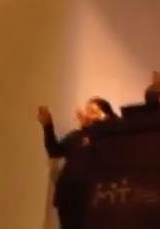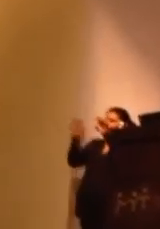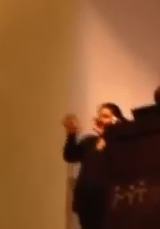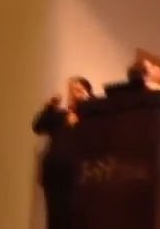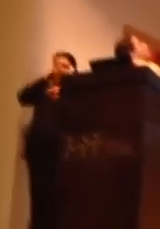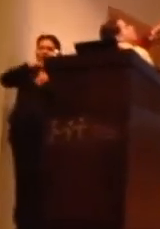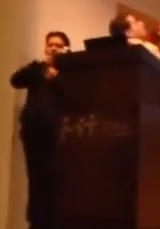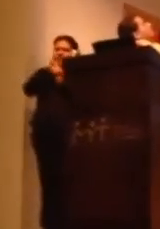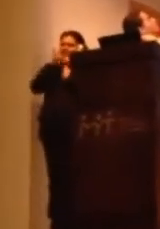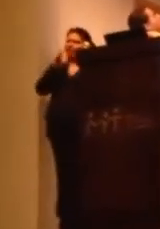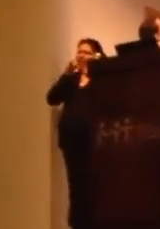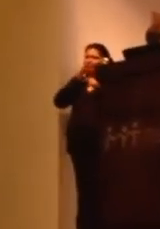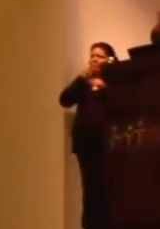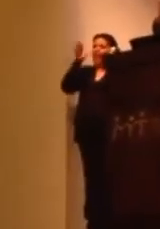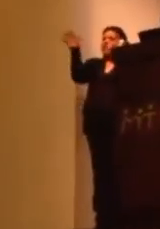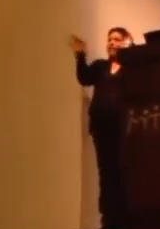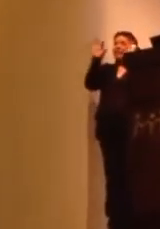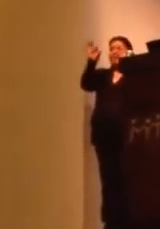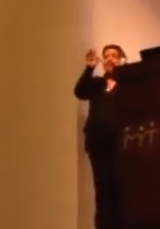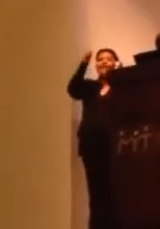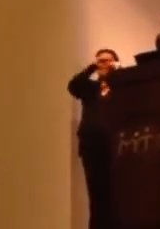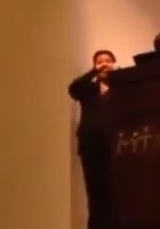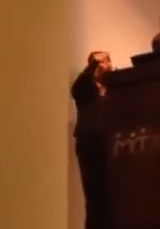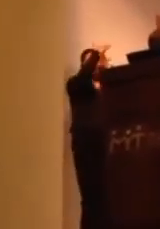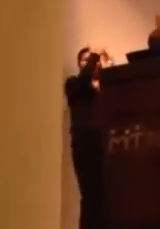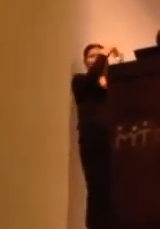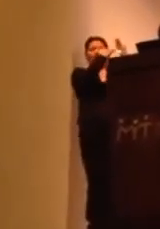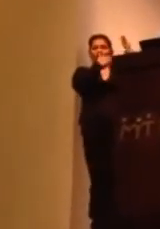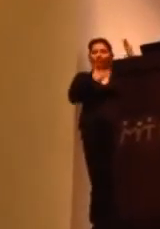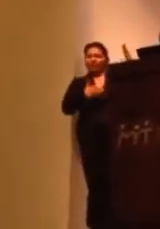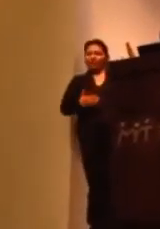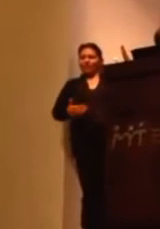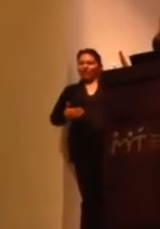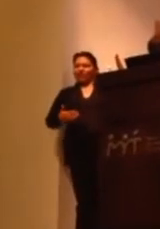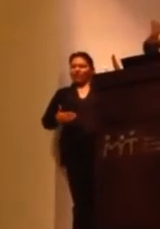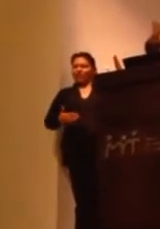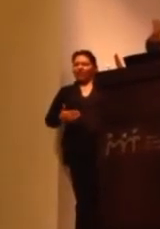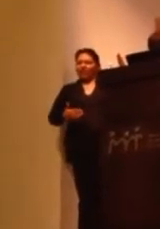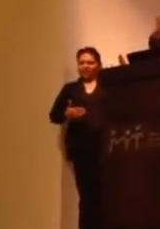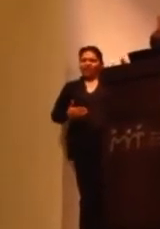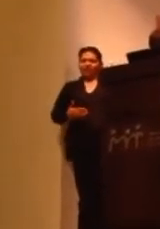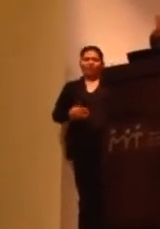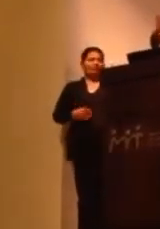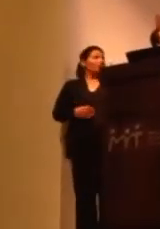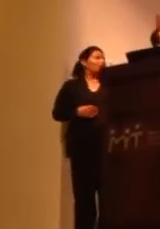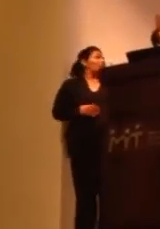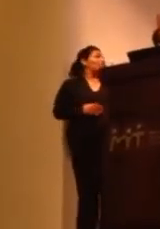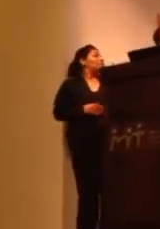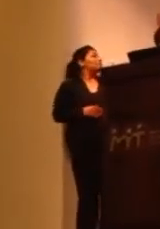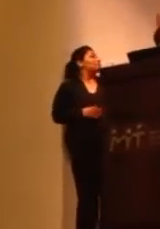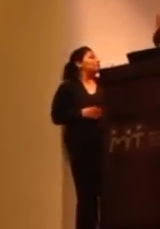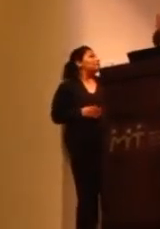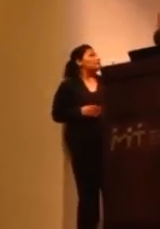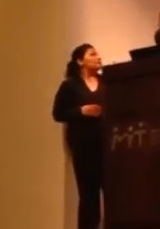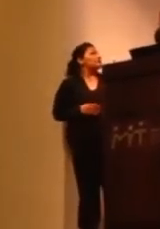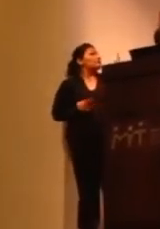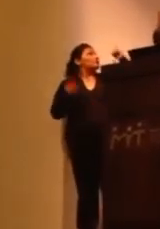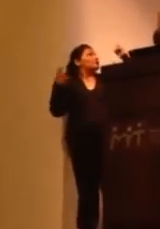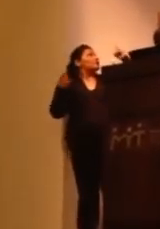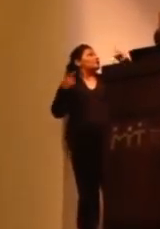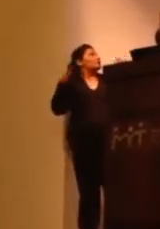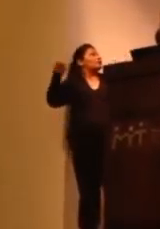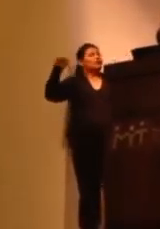es el rol y cuál es la descripción. Por ejemplo, en el primero dice ANC,